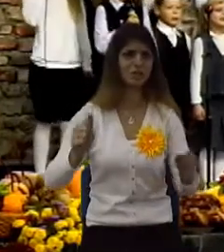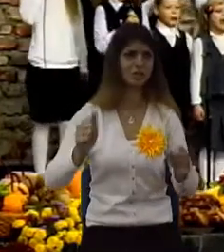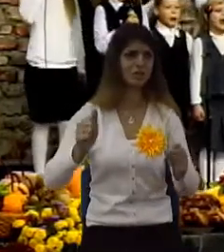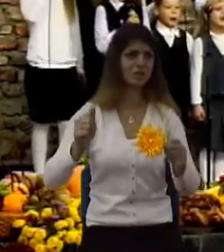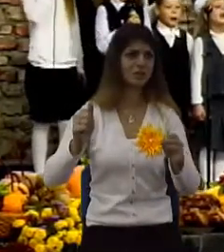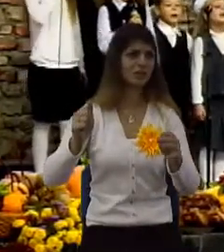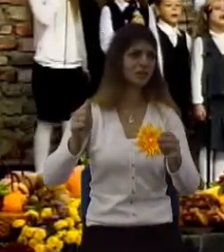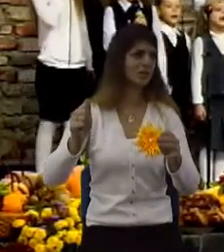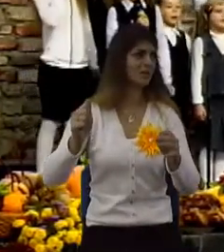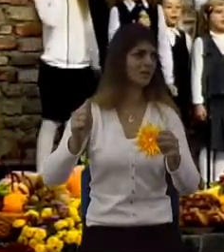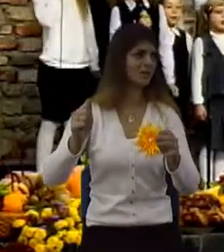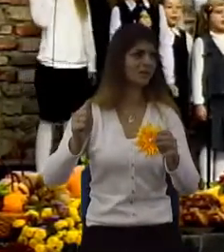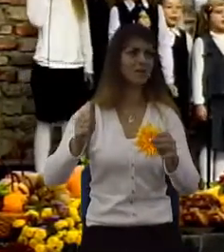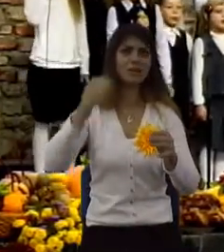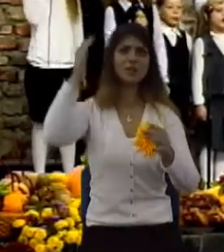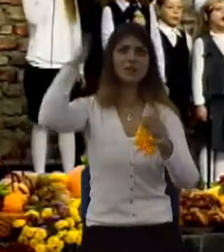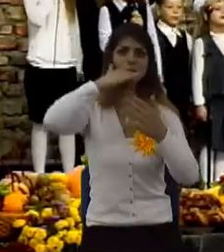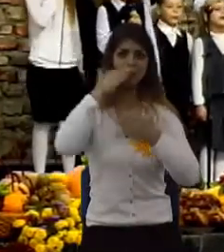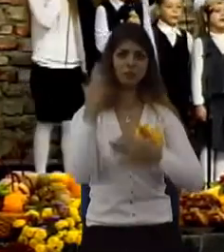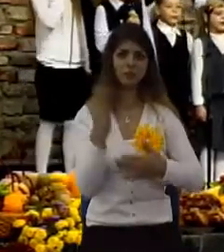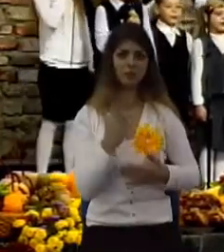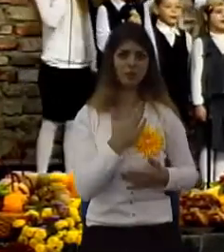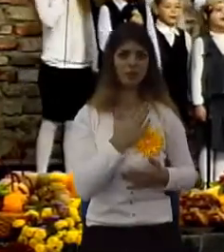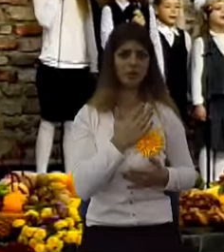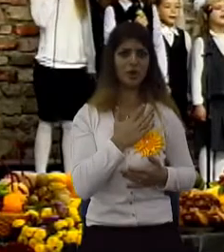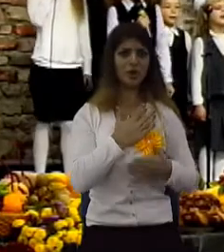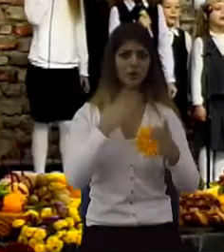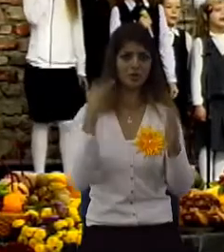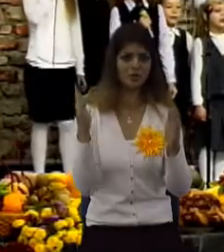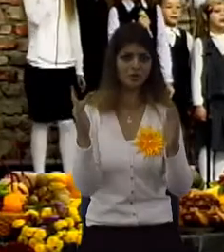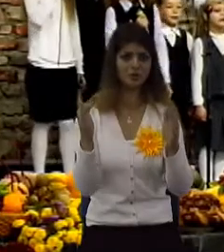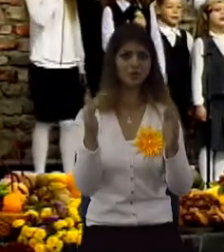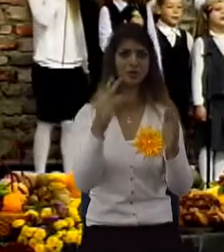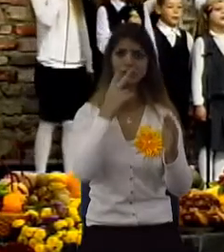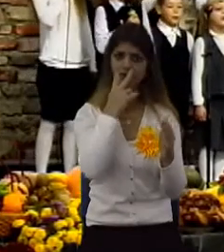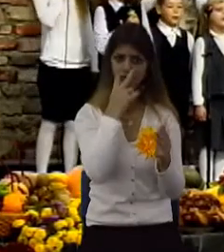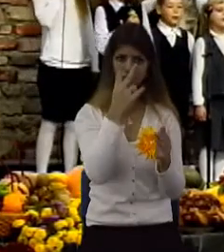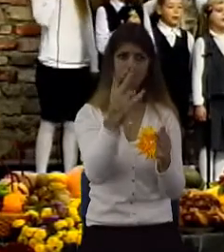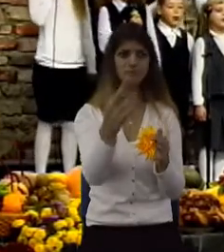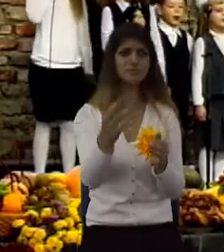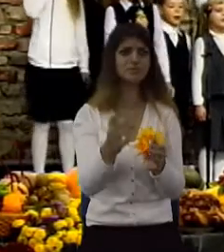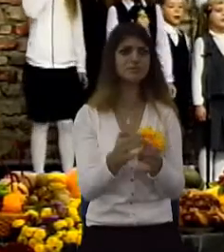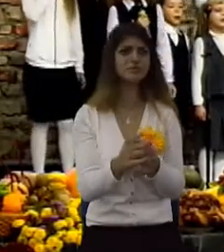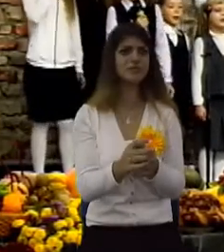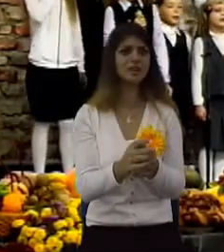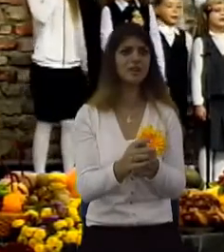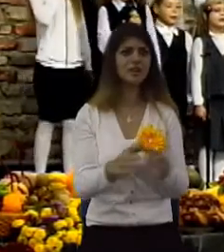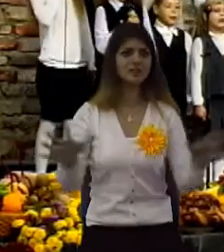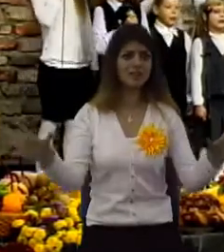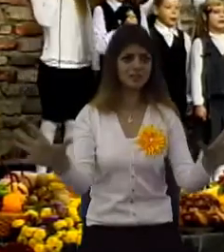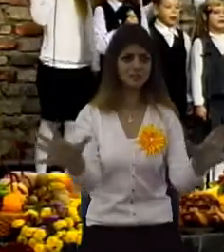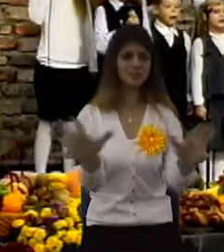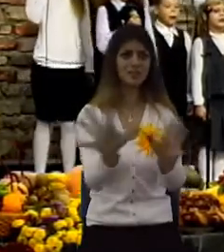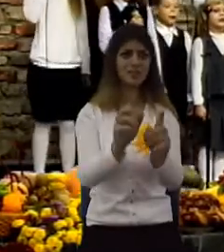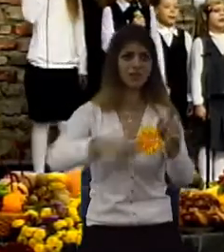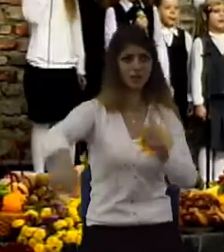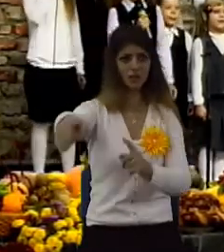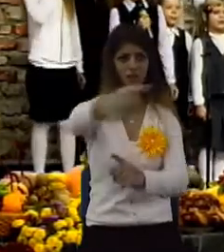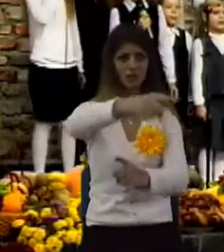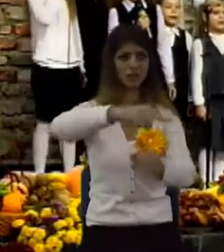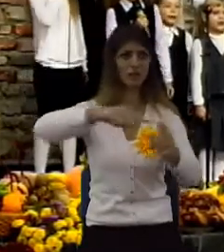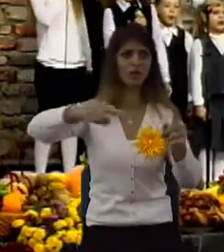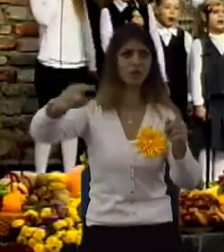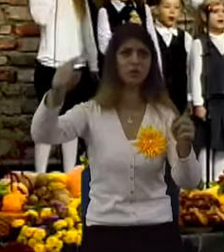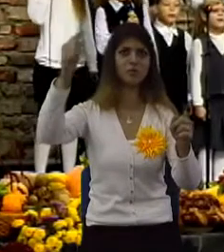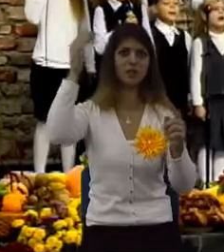всех цветах Его любовь вижу, со всех сторон